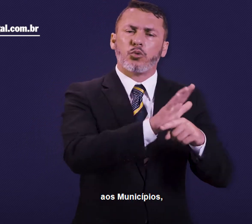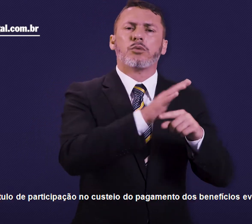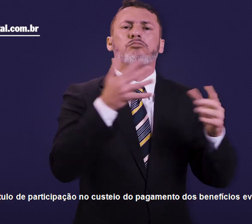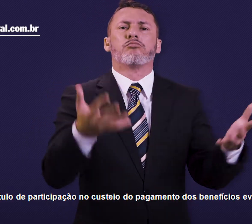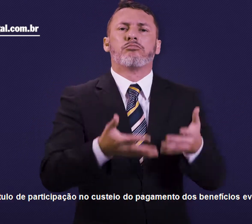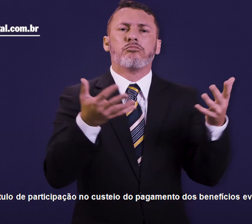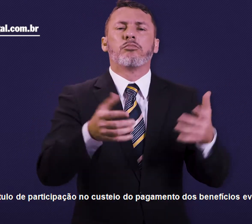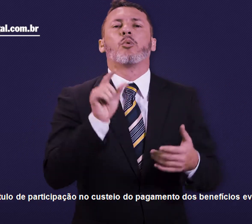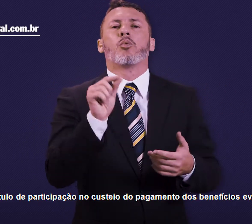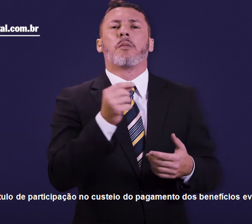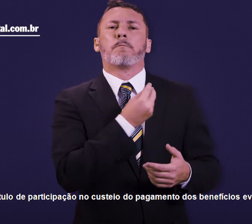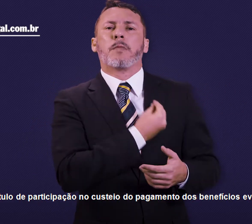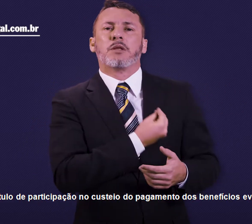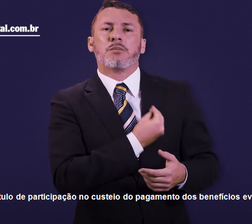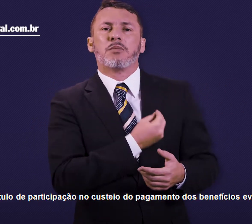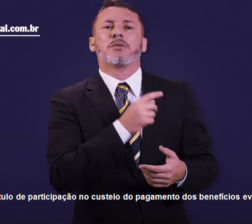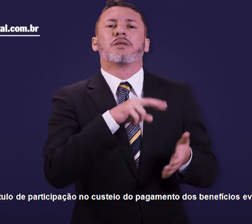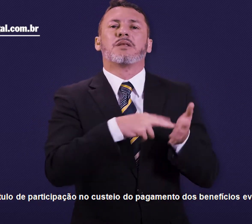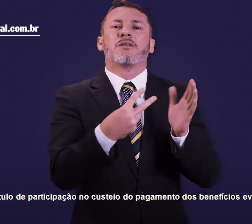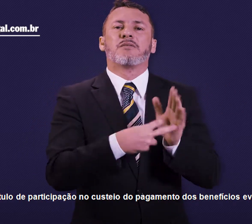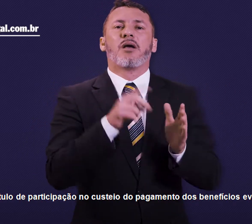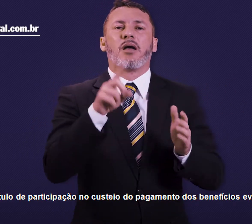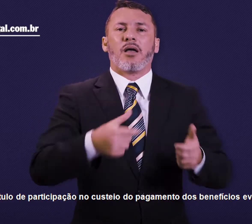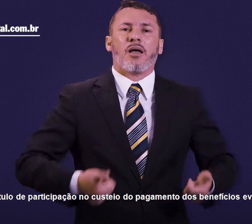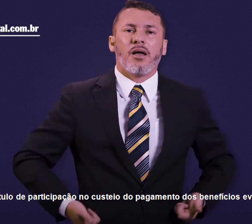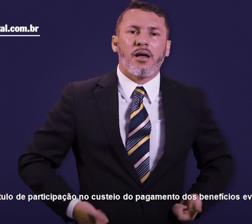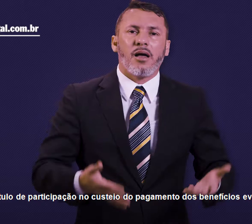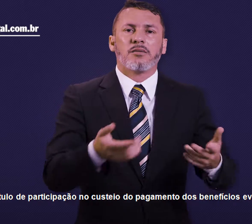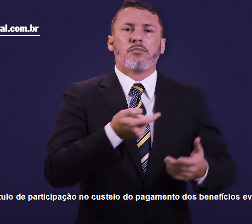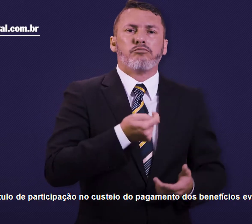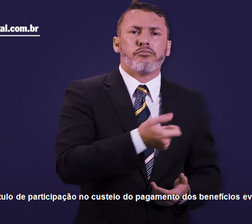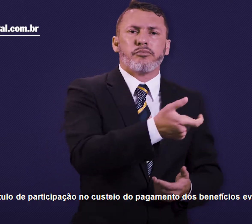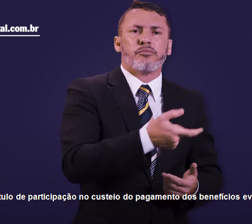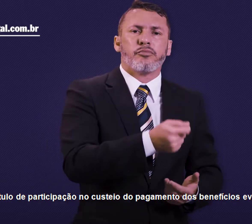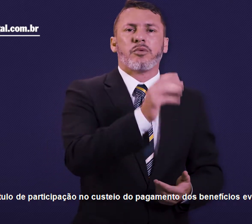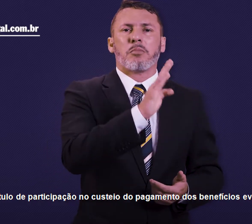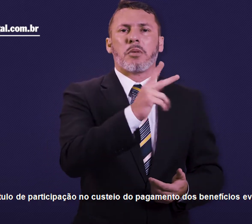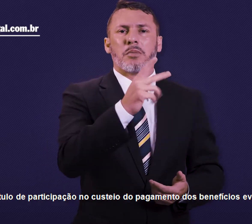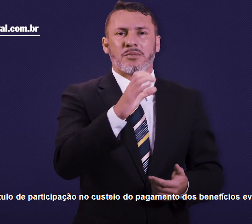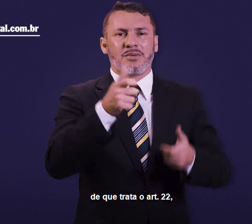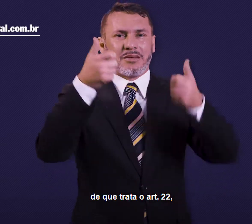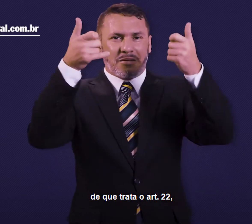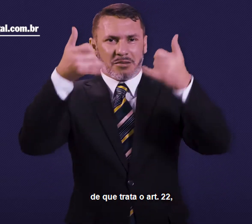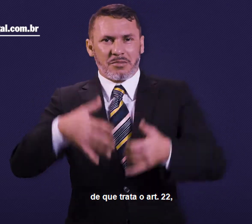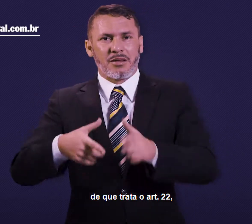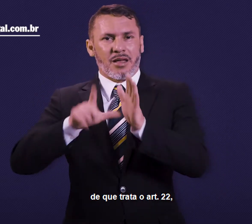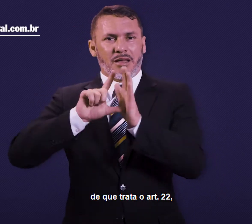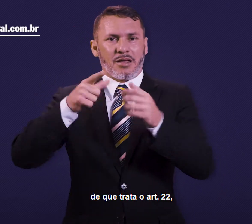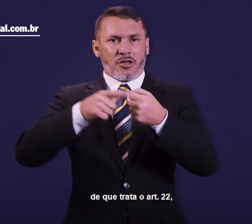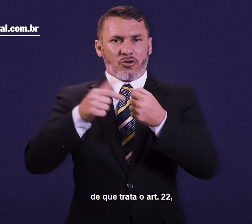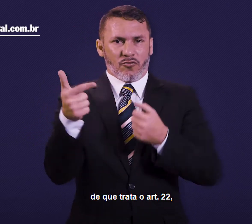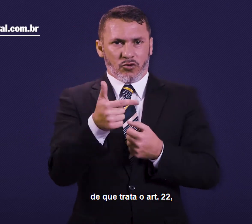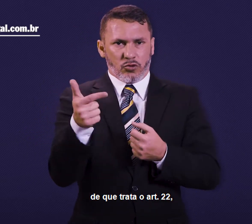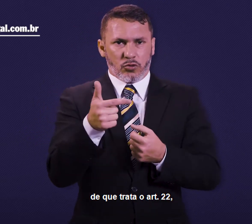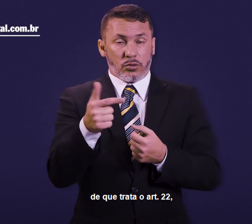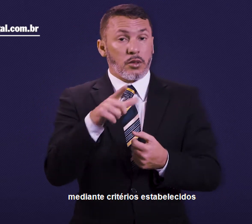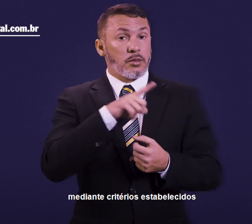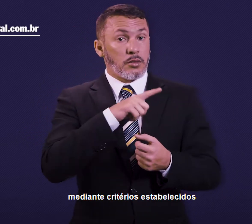a título de participação no custeio do pagamento dos benefícios eventuais de que trata o artigo 22,